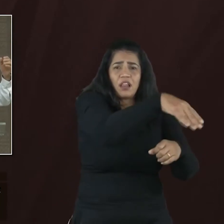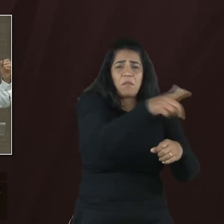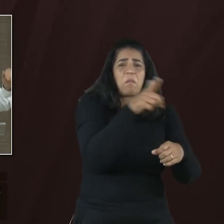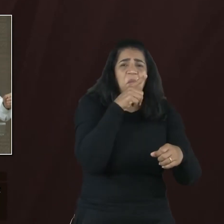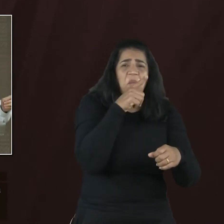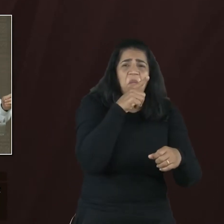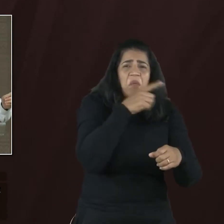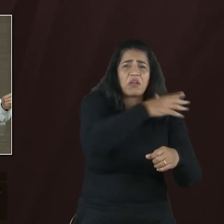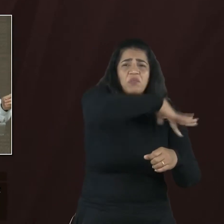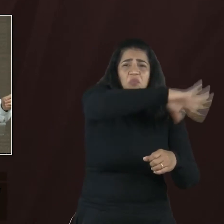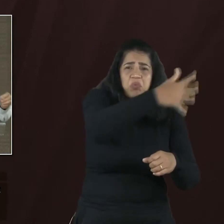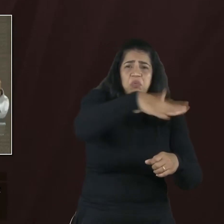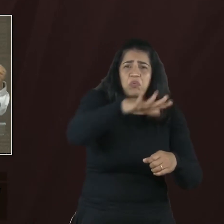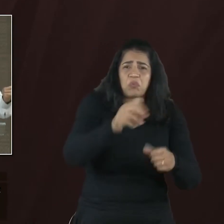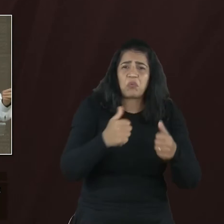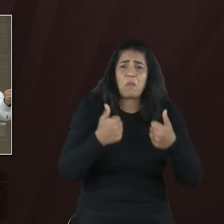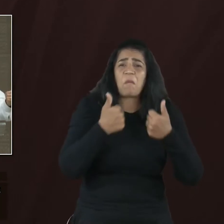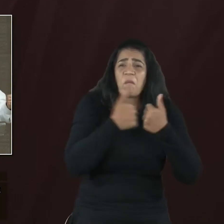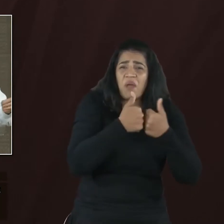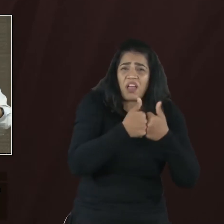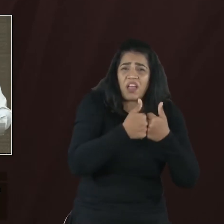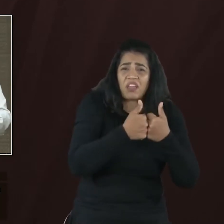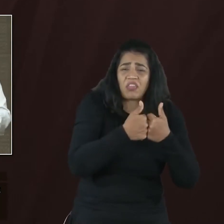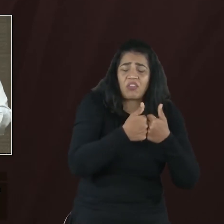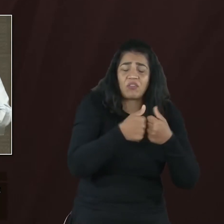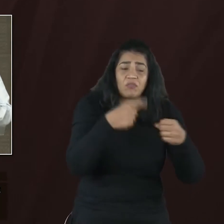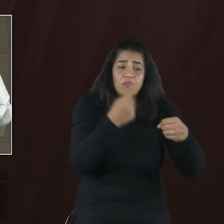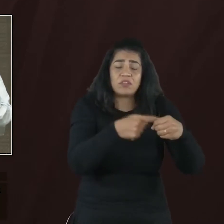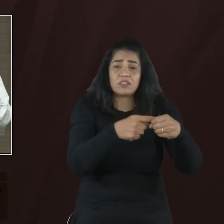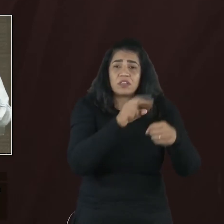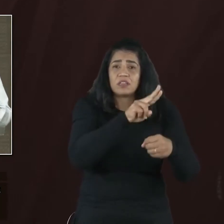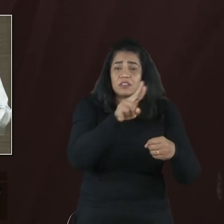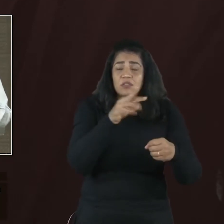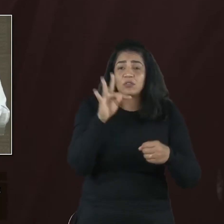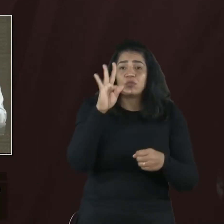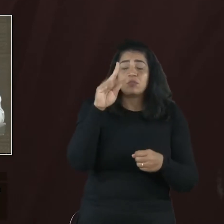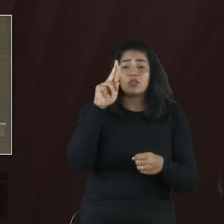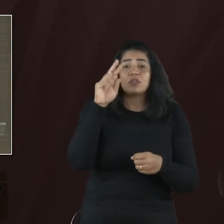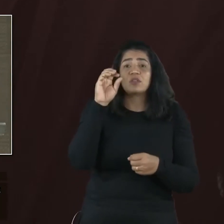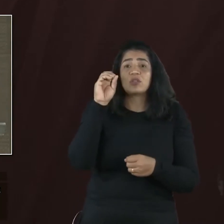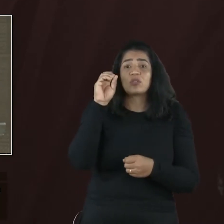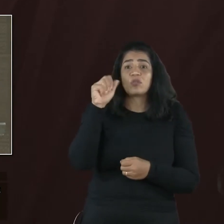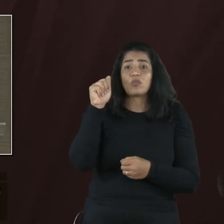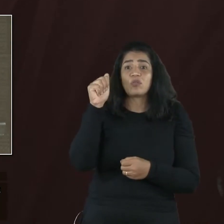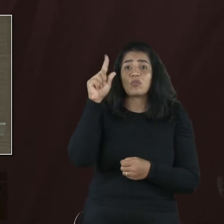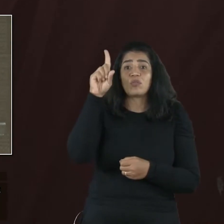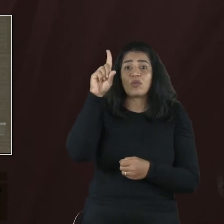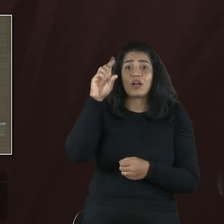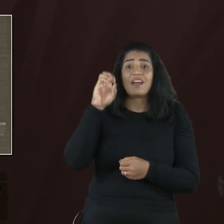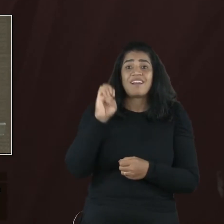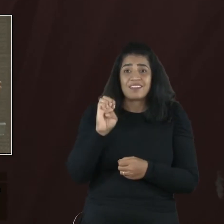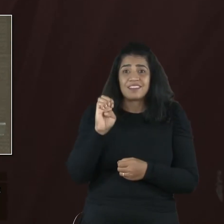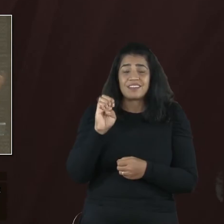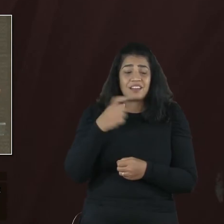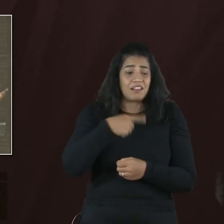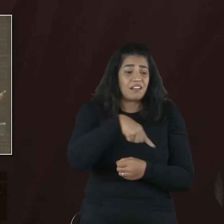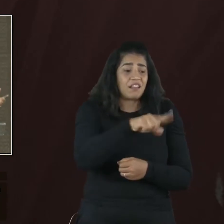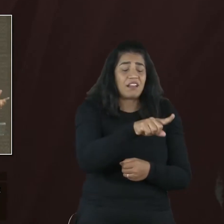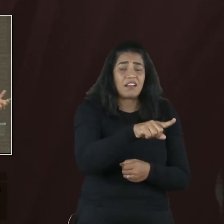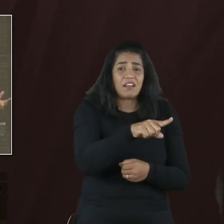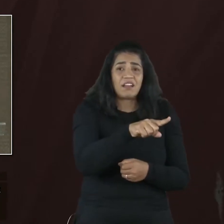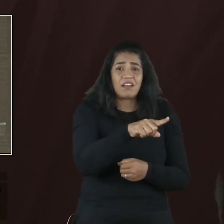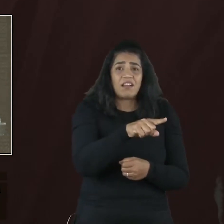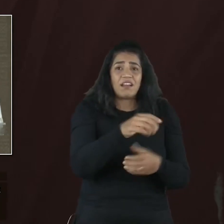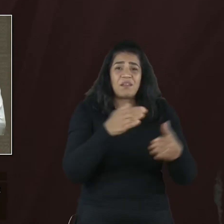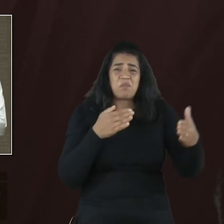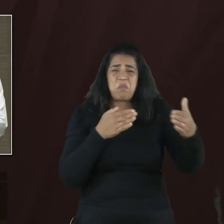era Troade, e lá em Troade queriam saber: Senhor, nós chegamos no final da nossa terra aqui, para onde nós